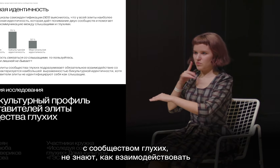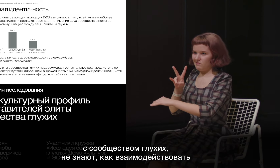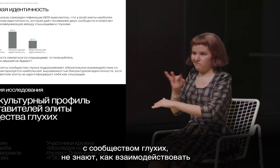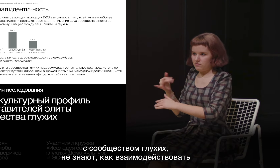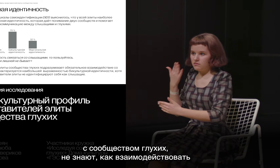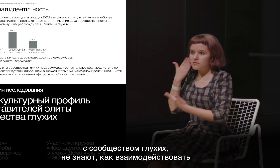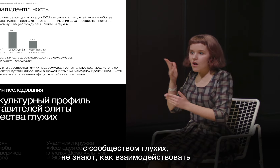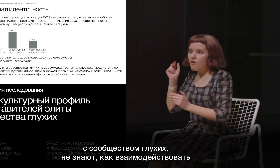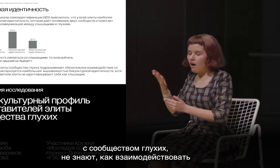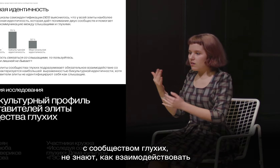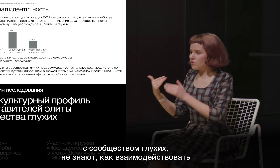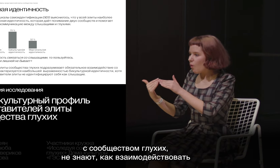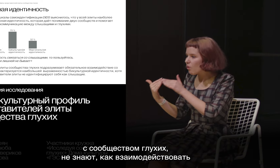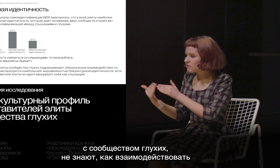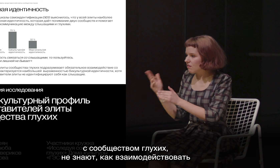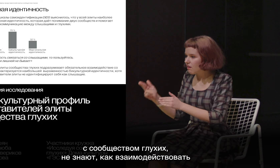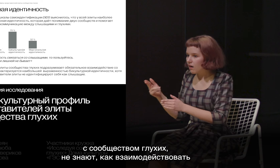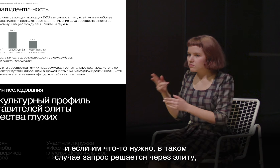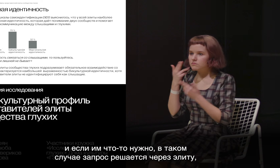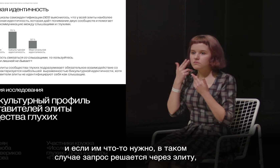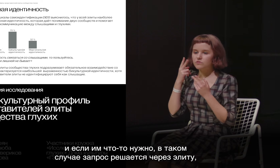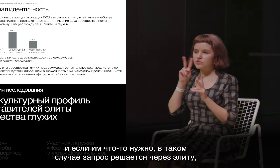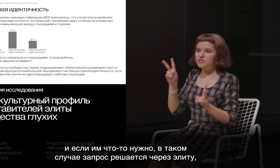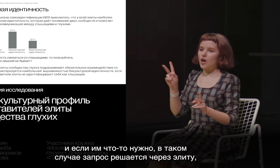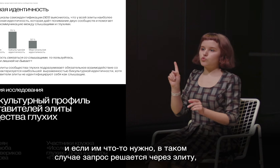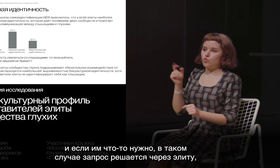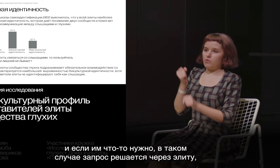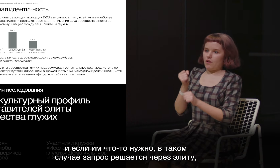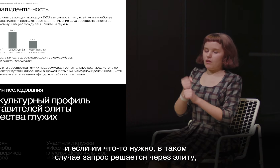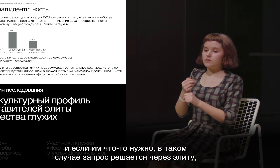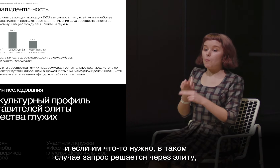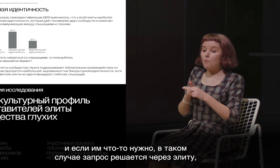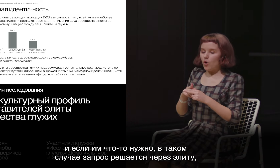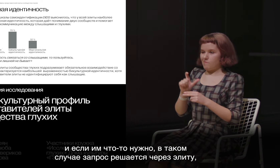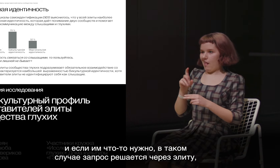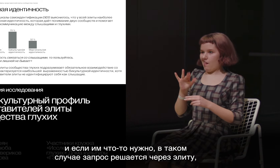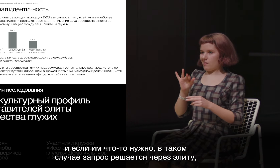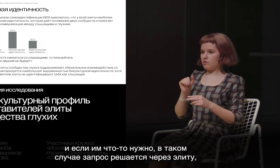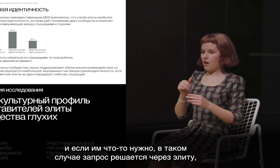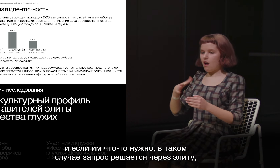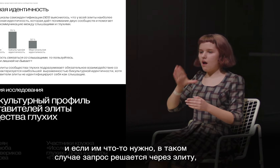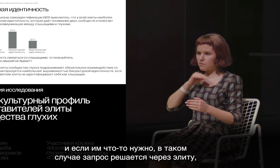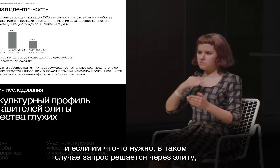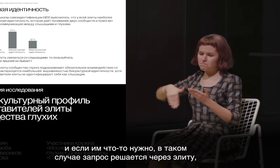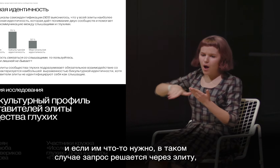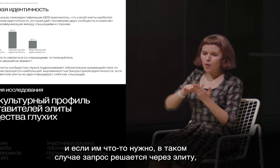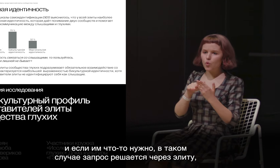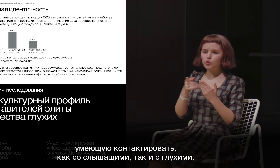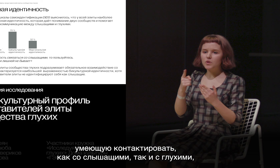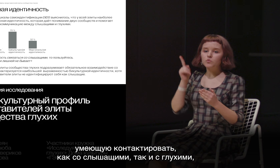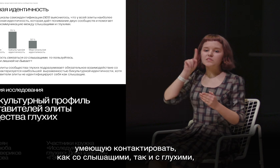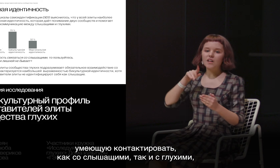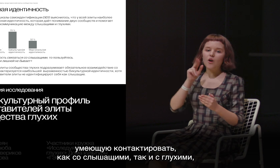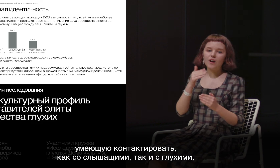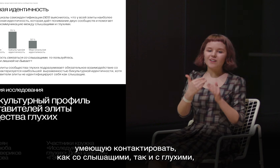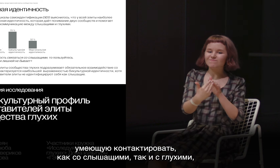очень сложно общаться, глухим, они не знают, как находить контакты, что делать с этим. Поэтому элита может помочь,